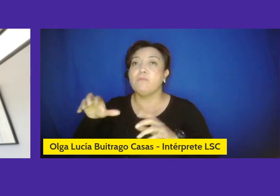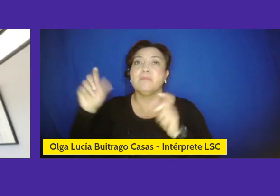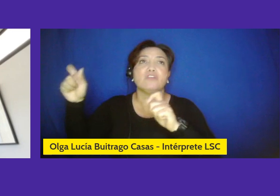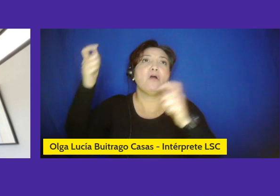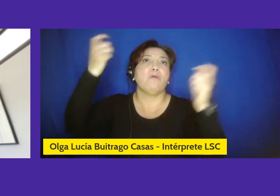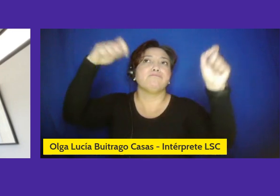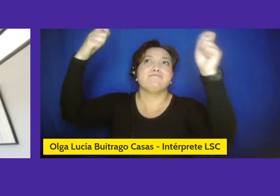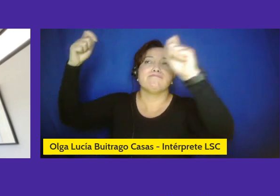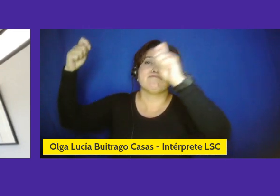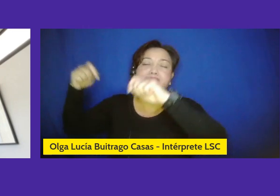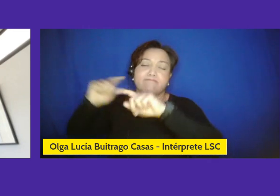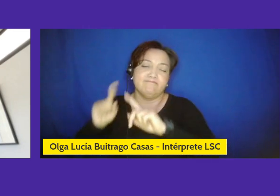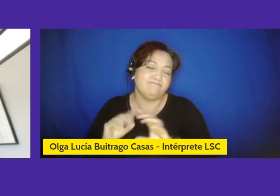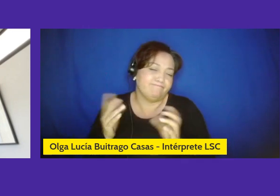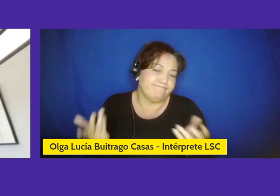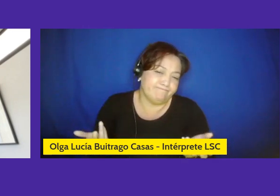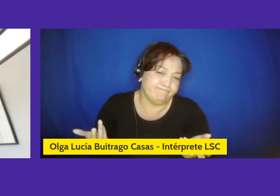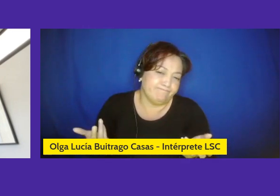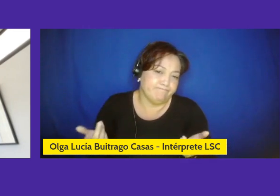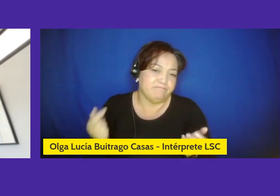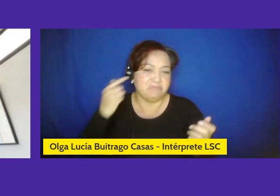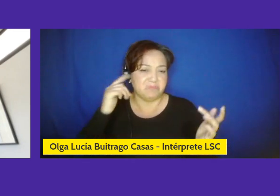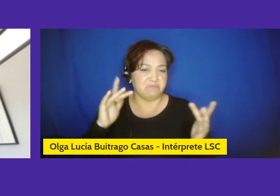Me parece que es mucho más prolijo,